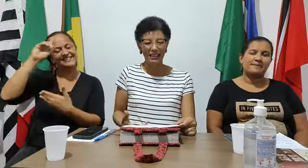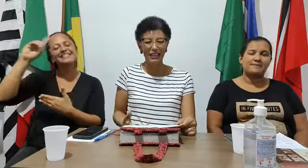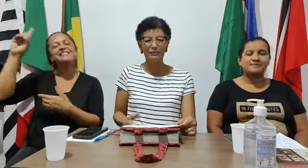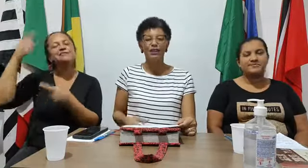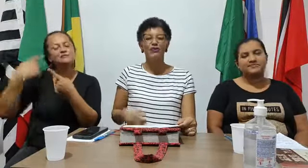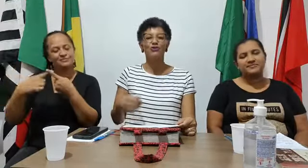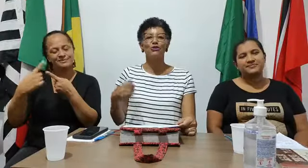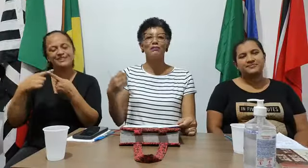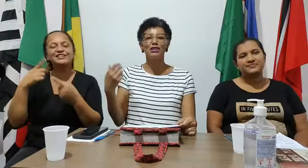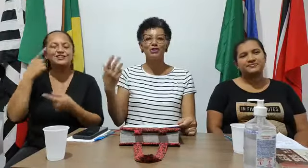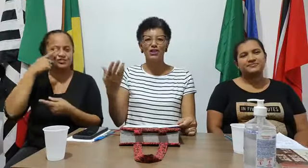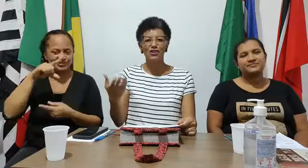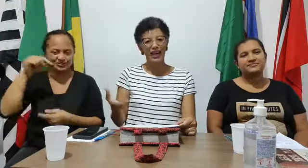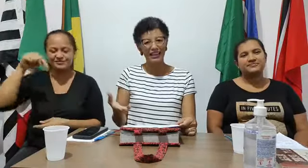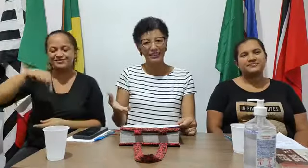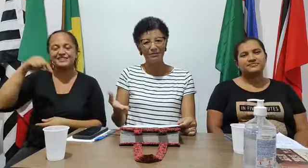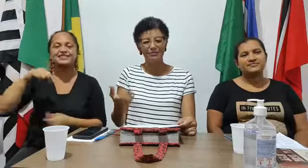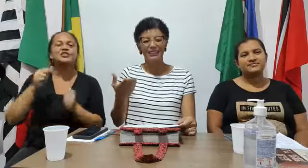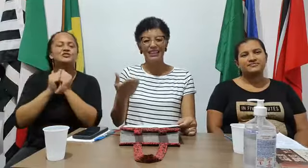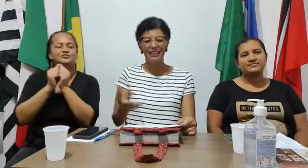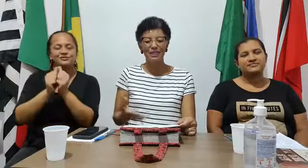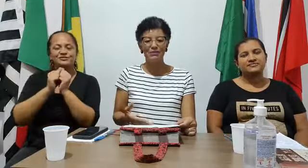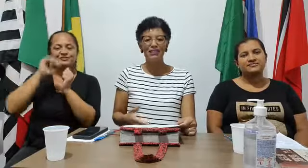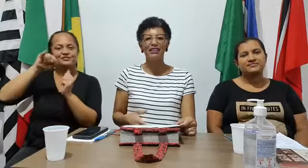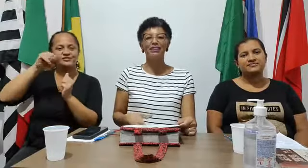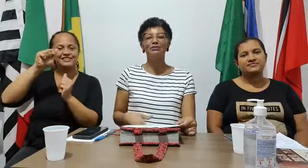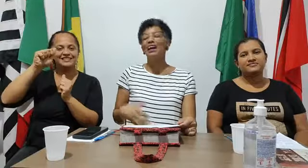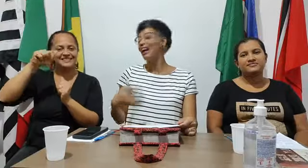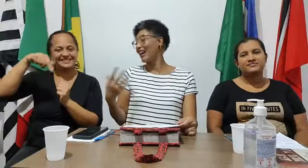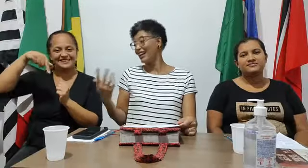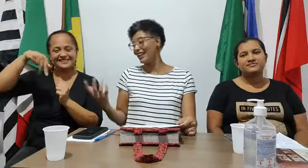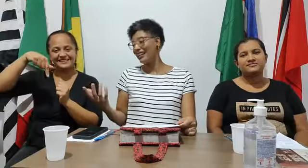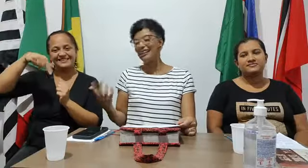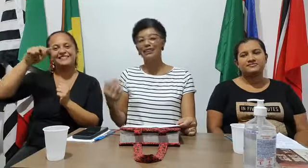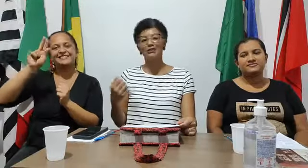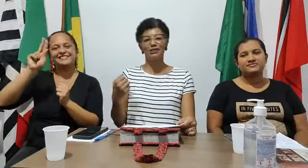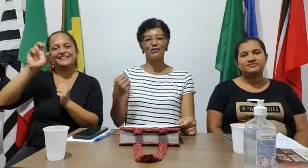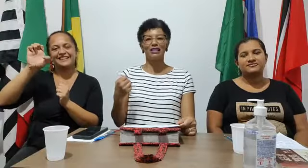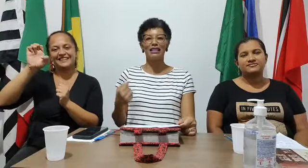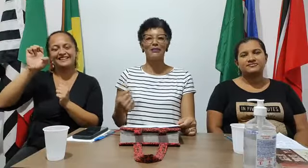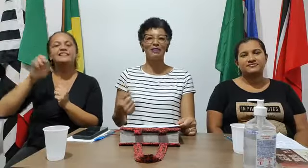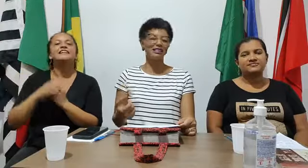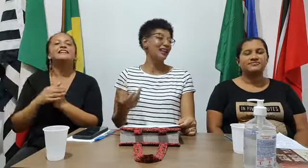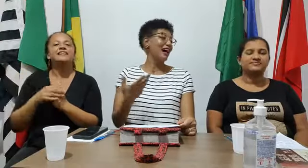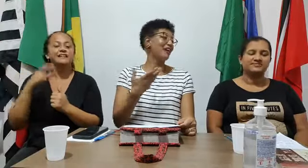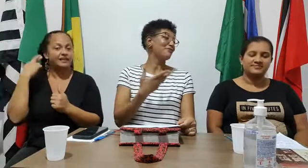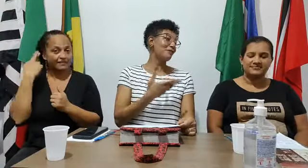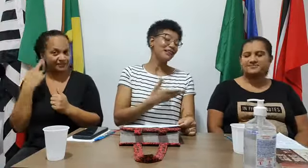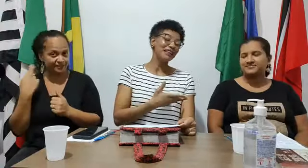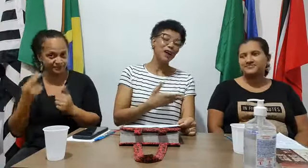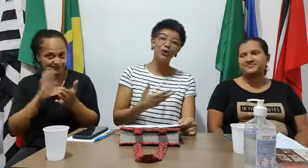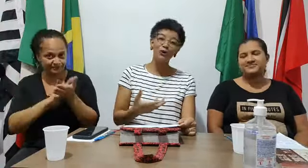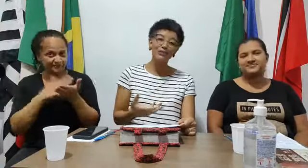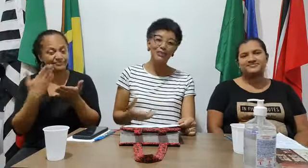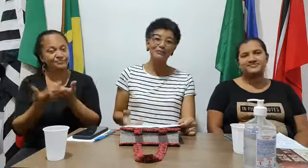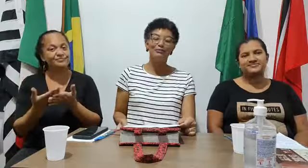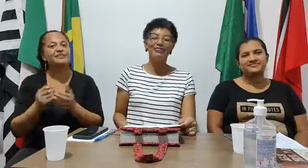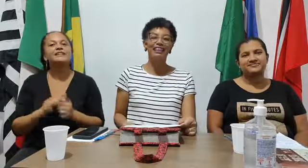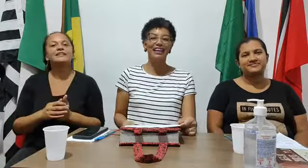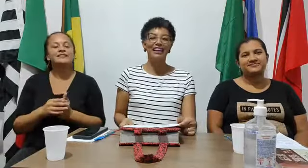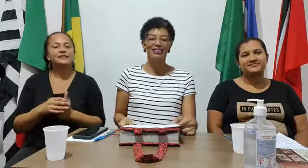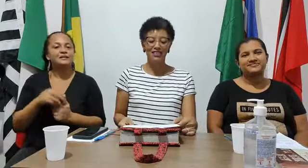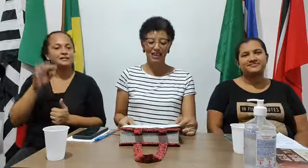estar aqui, juntamente com a Jaque na transmissão, a Rê na tradução de Libras, a Fabiana